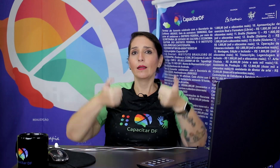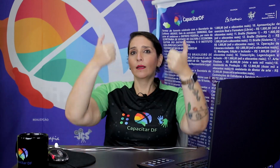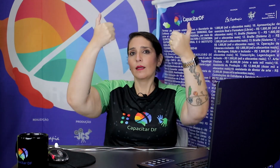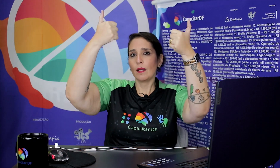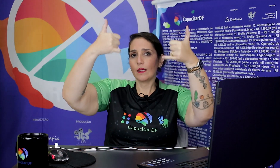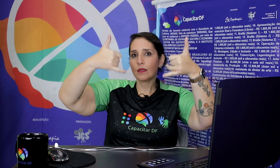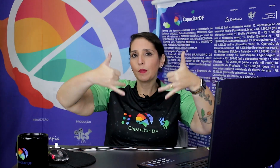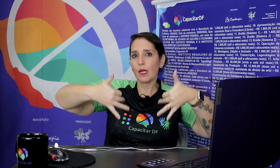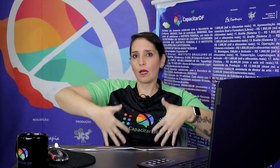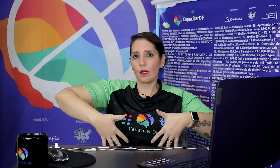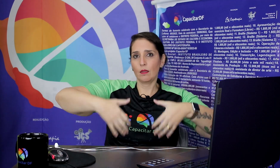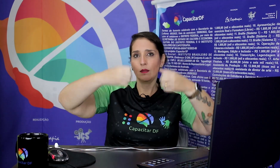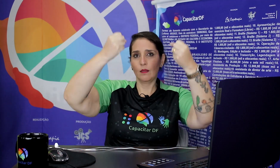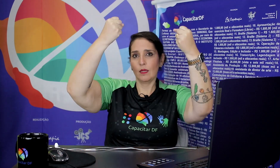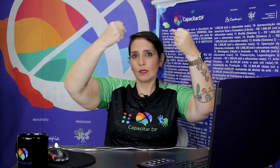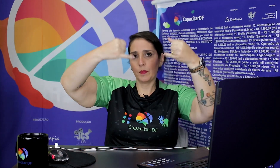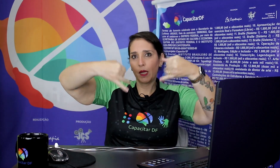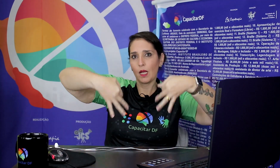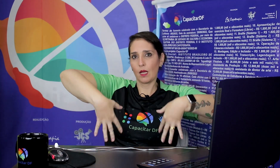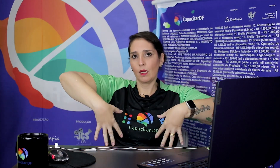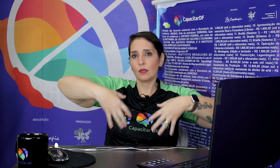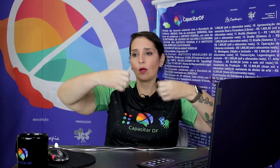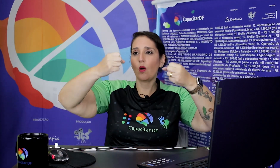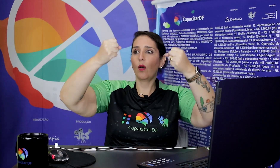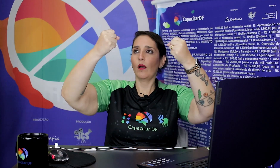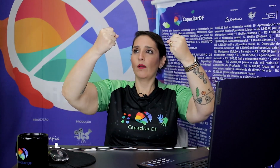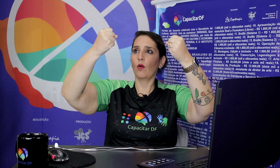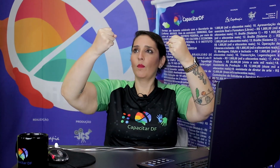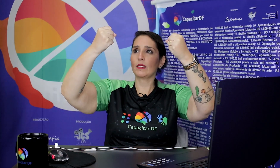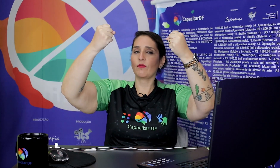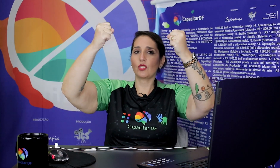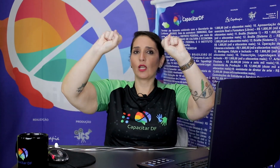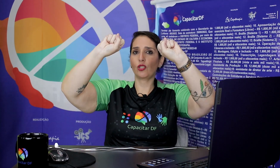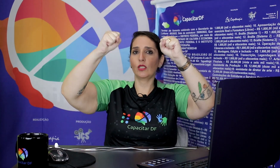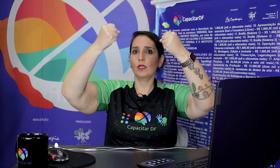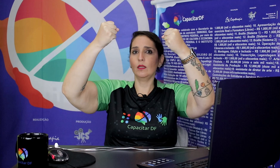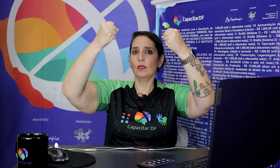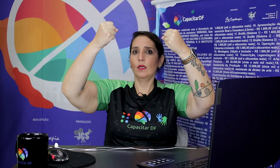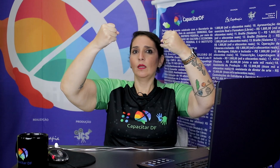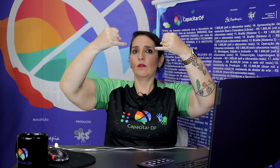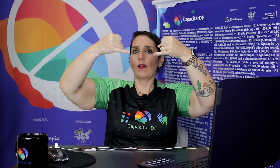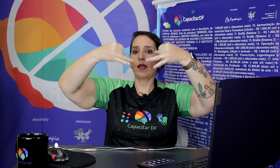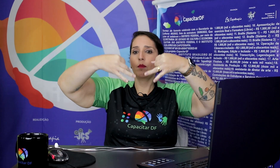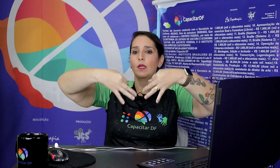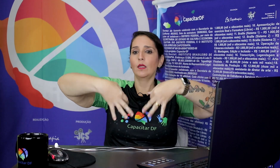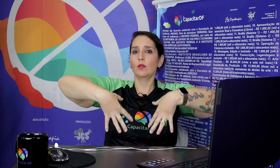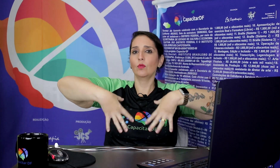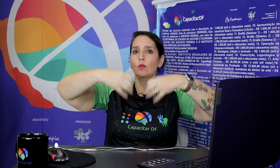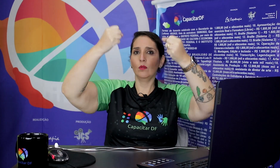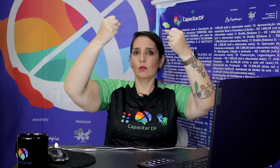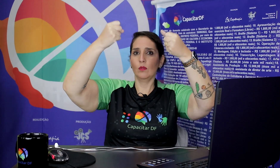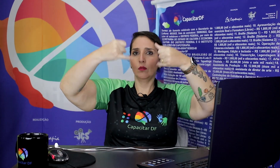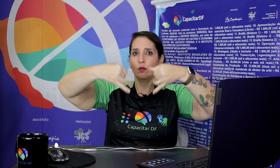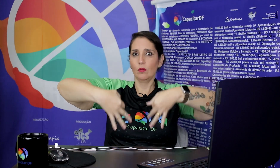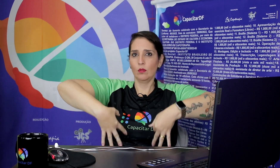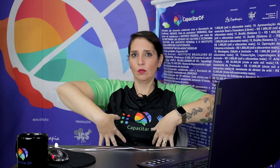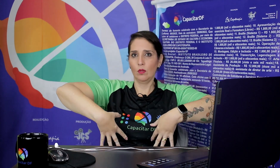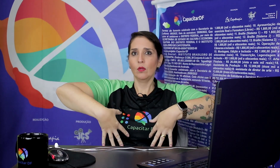Explicar. Explicar. Explicar. Então, ó, começa fechadinha e vai abrindo